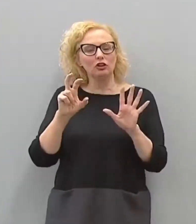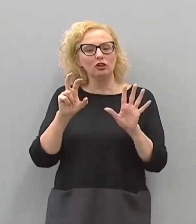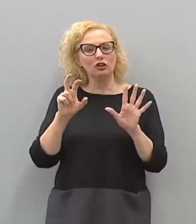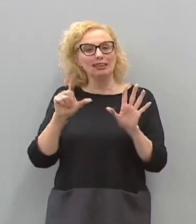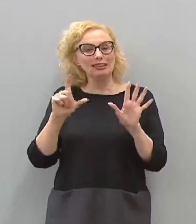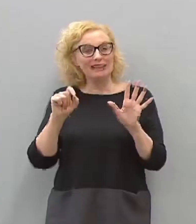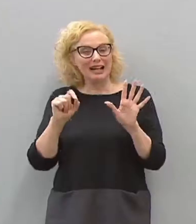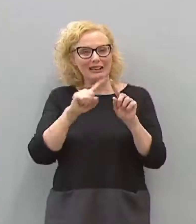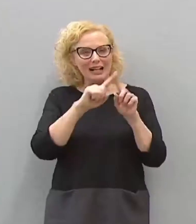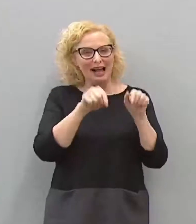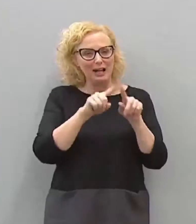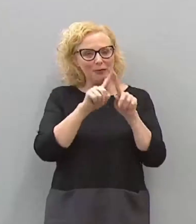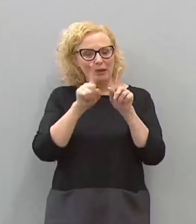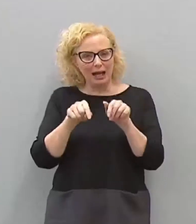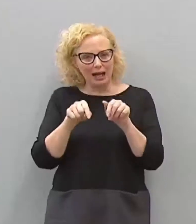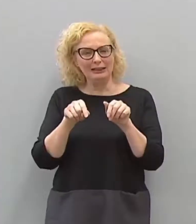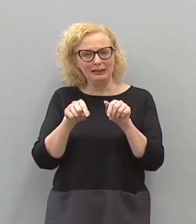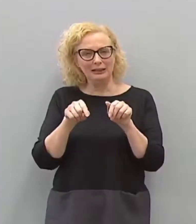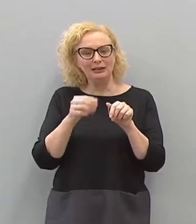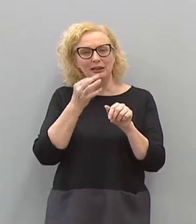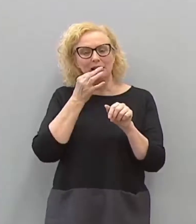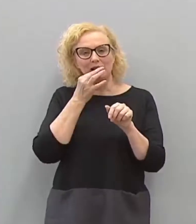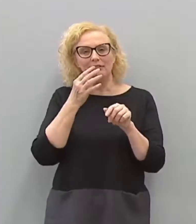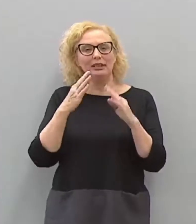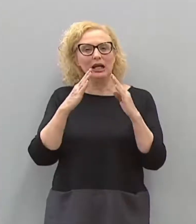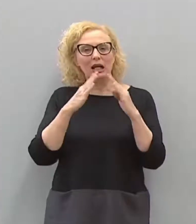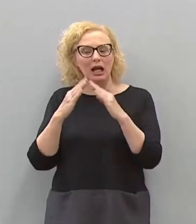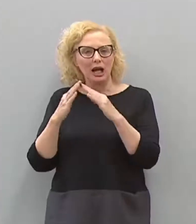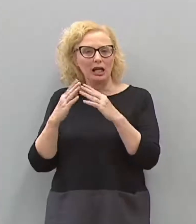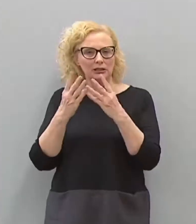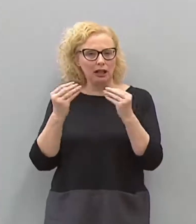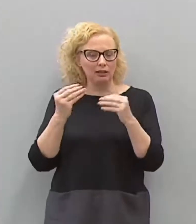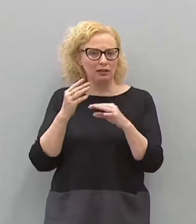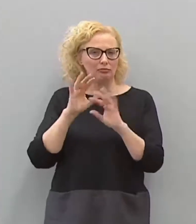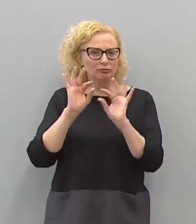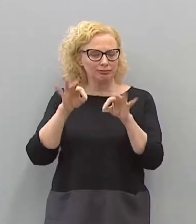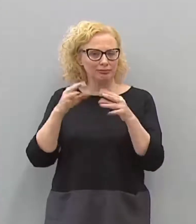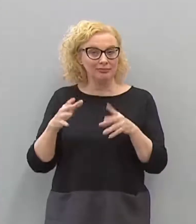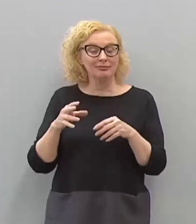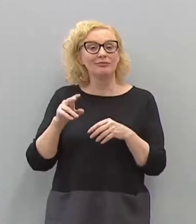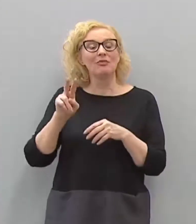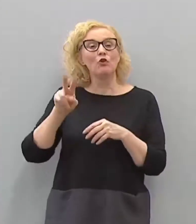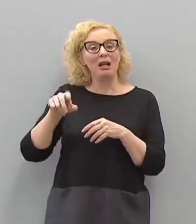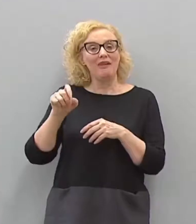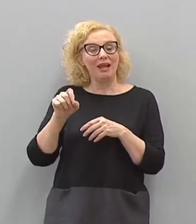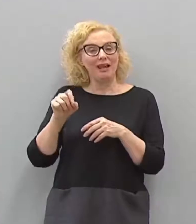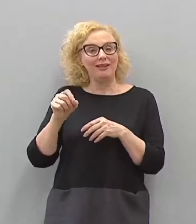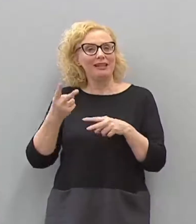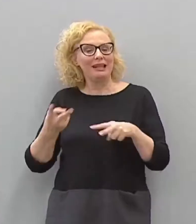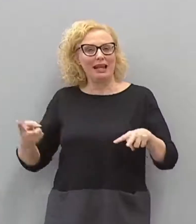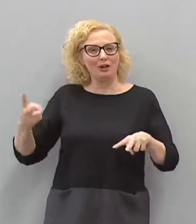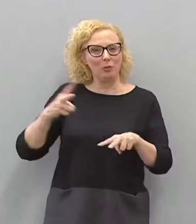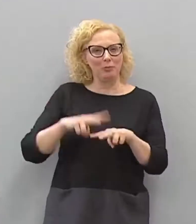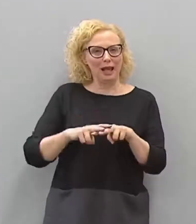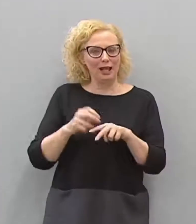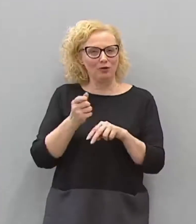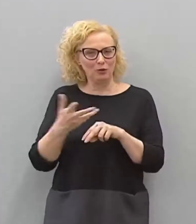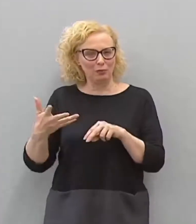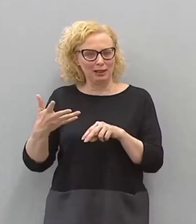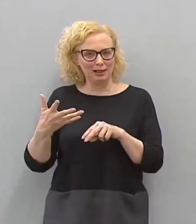di 74 mila unità immobiliari servite nel solo 2020 abbiamo più che raddoppiato alle cifre per cui siamo